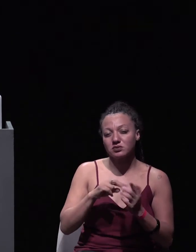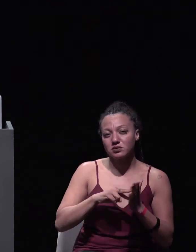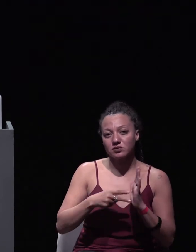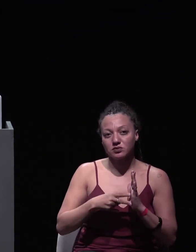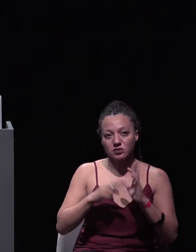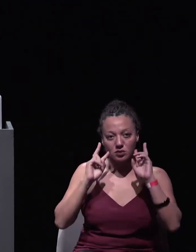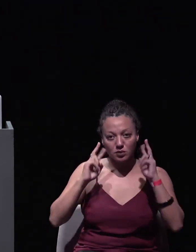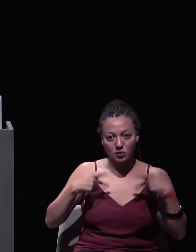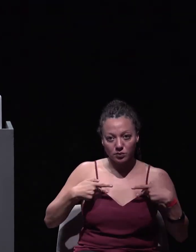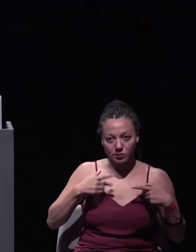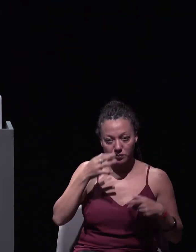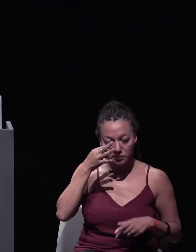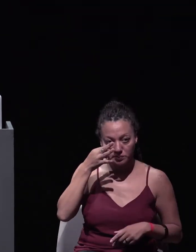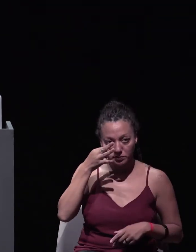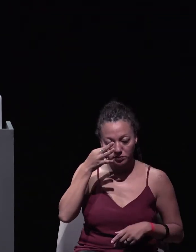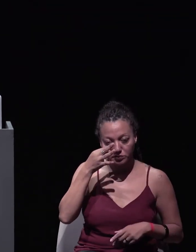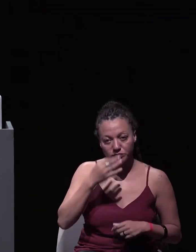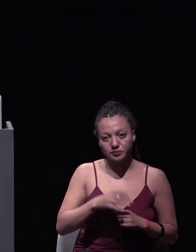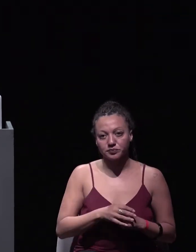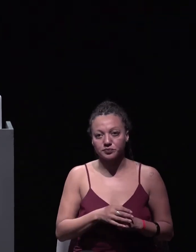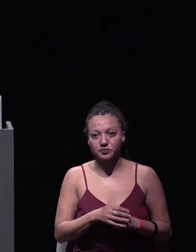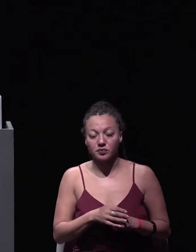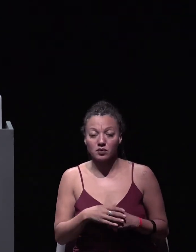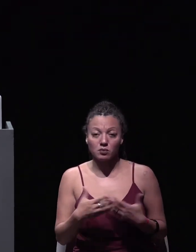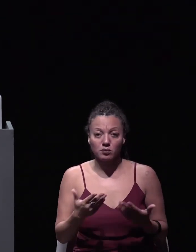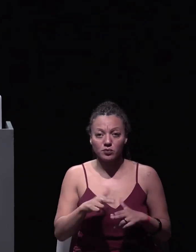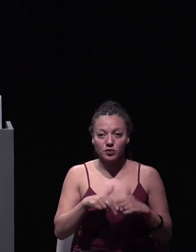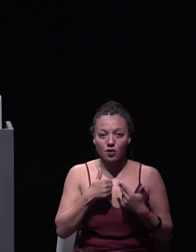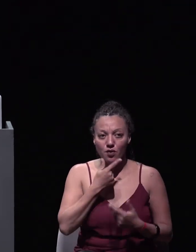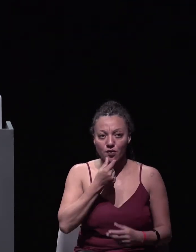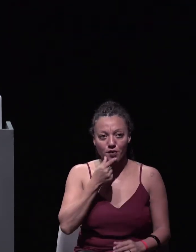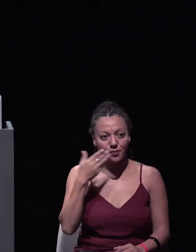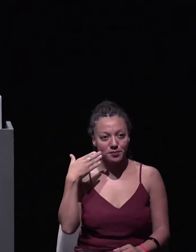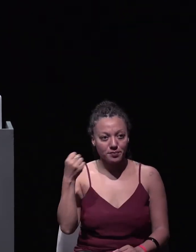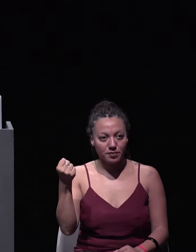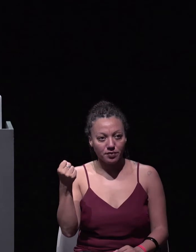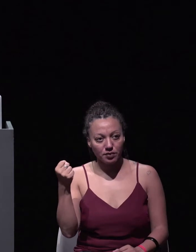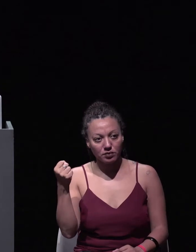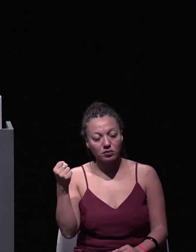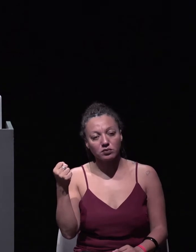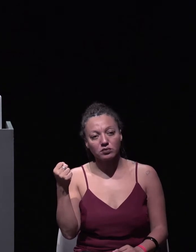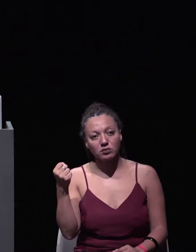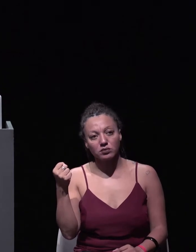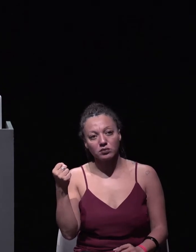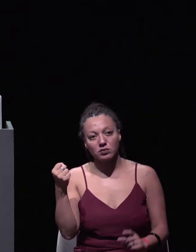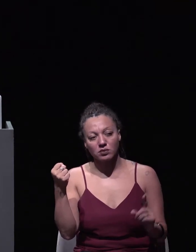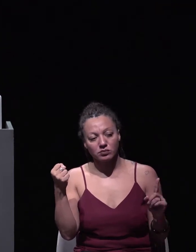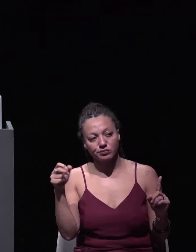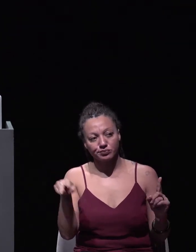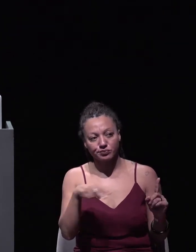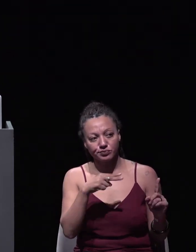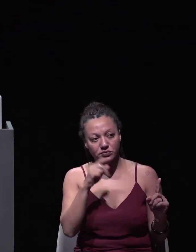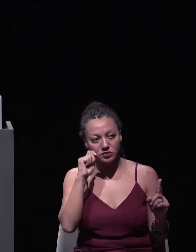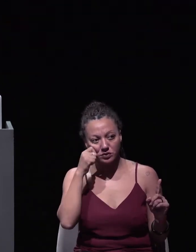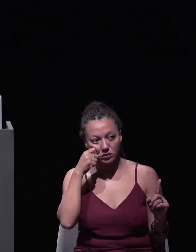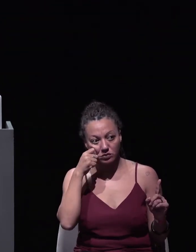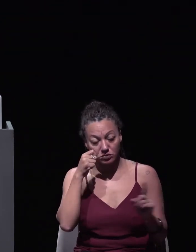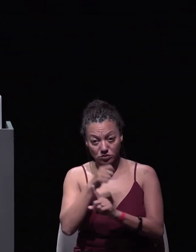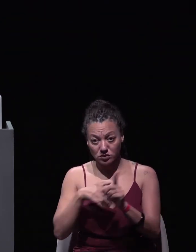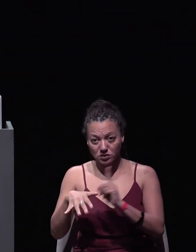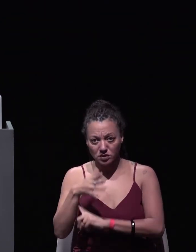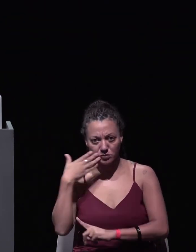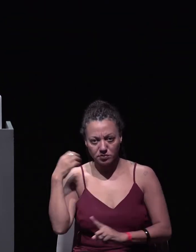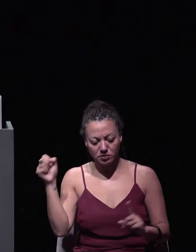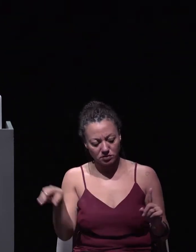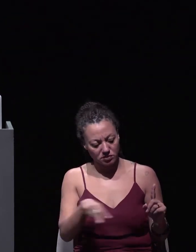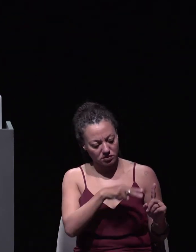né? Então, havia o hábito dos homens brancos chamarem os homens negros, né? Da sociedade branca, chamar os homens